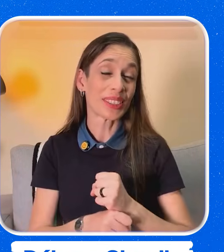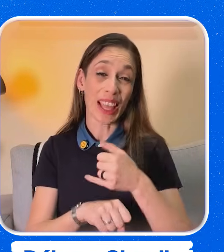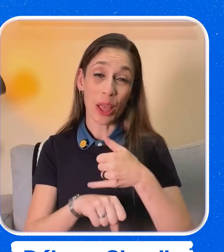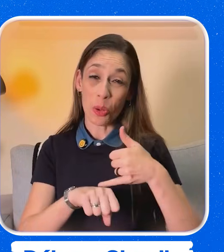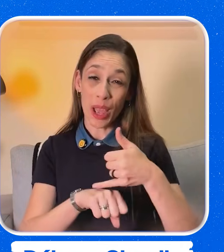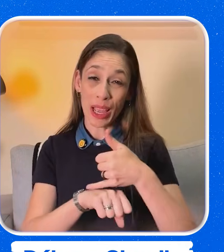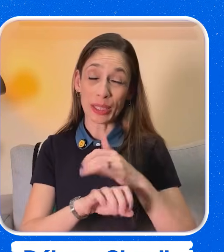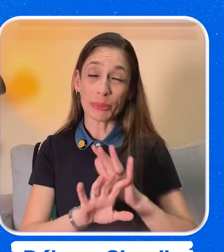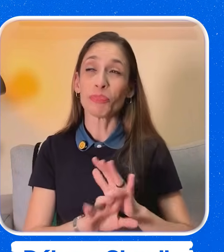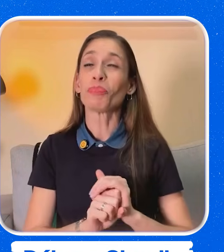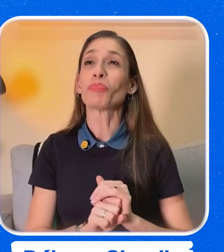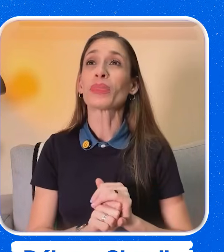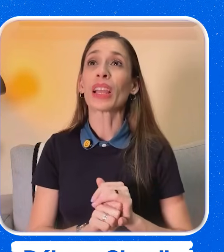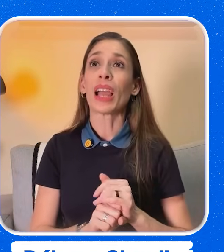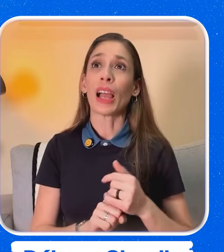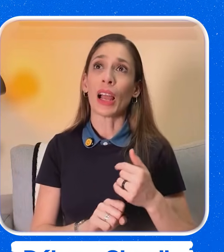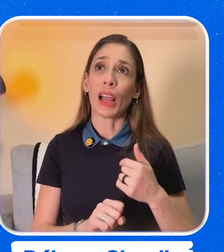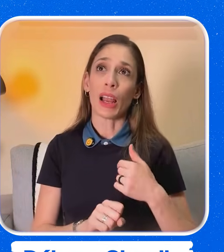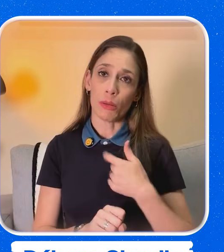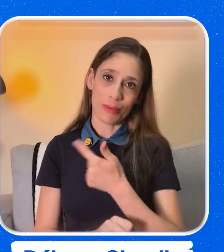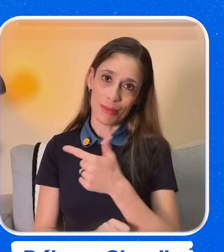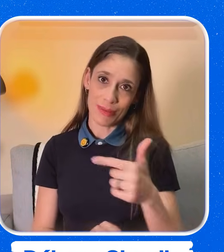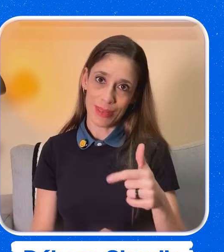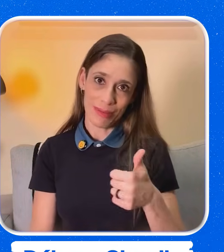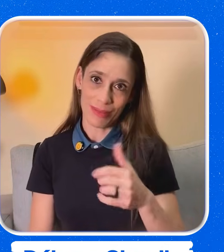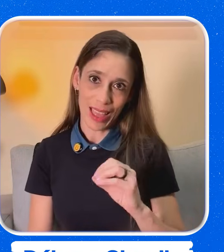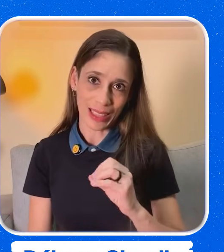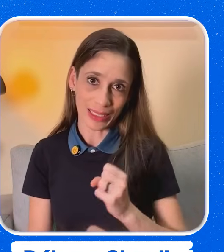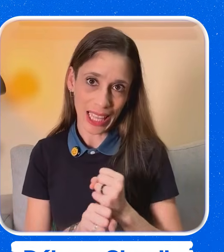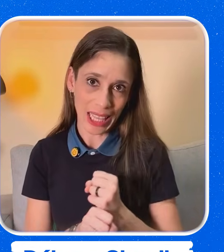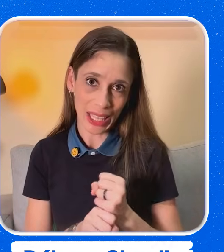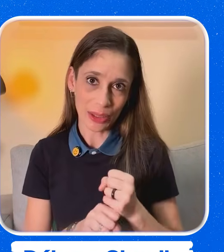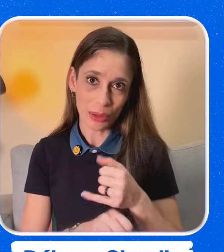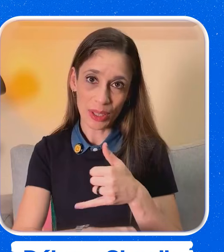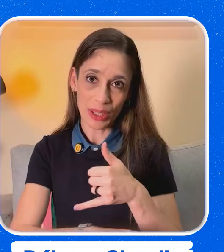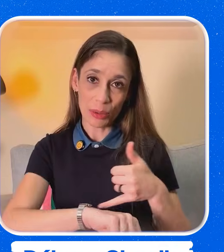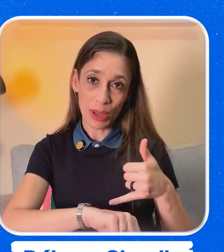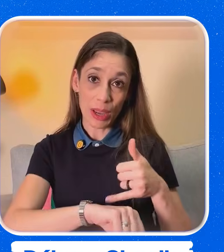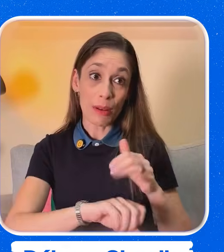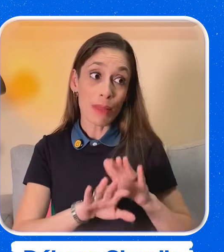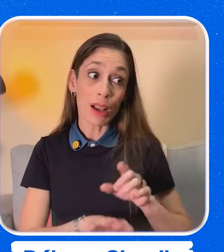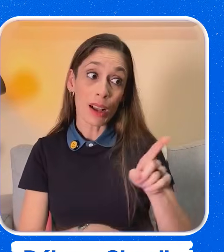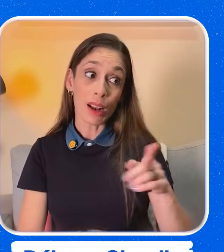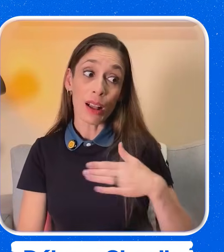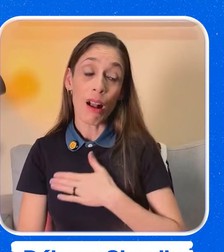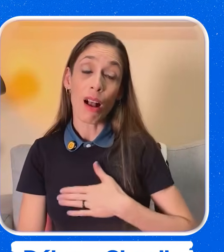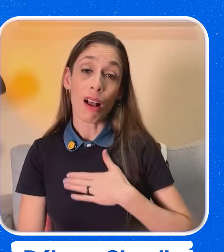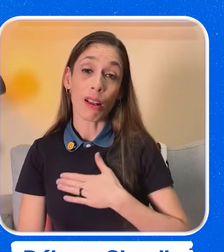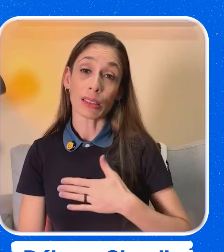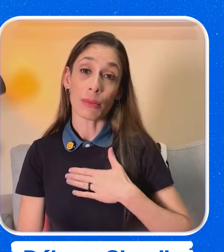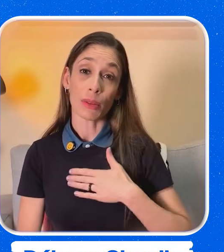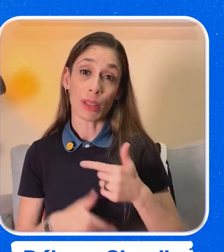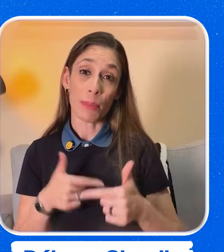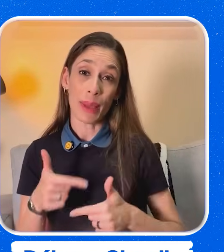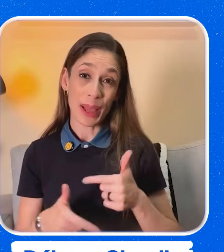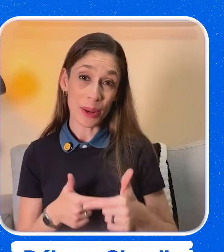por mais de eu não tenha tantos anos assim, ele gosta do meu trabalho e eu fiquei pensando, eu posso ensinar